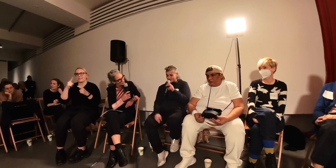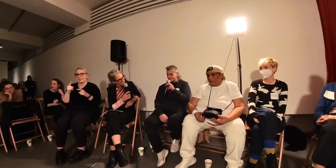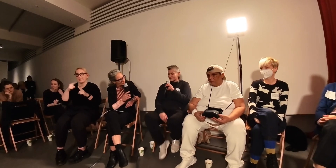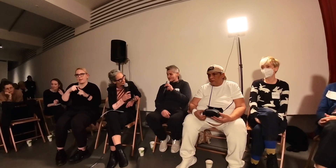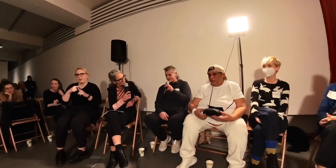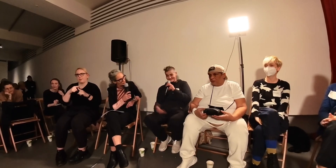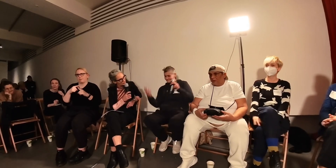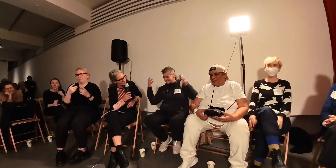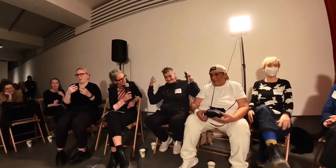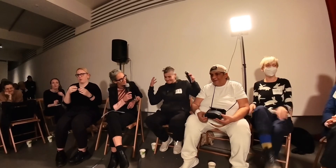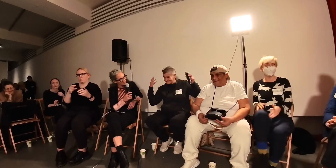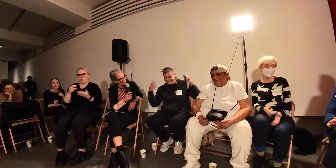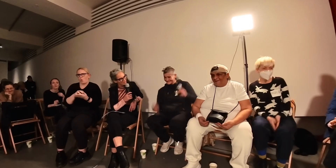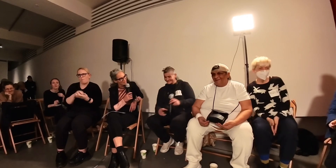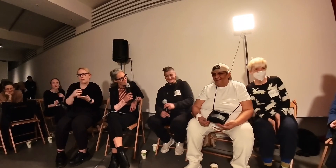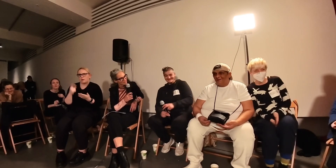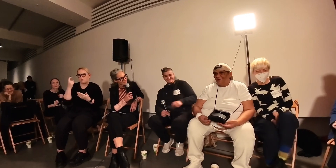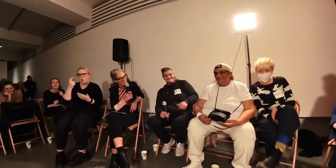milujeme tranzit prostě.